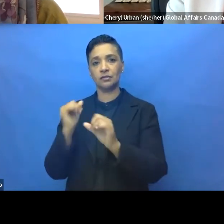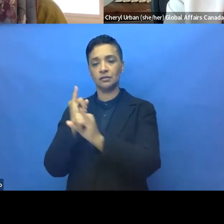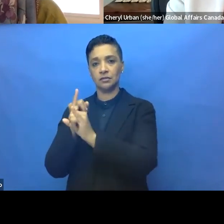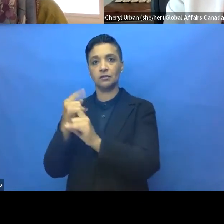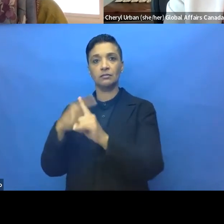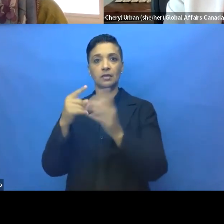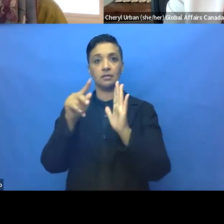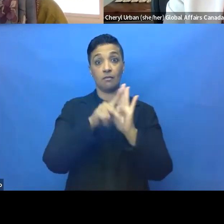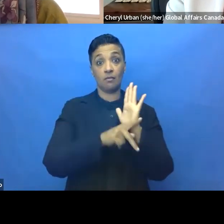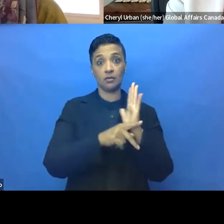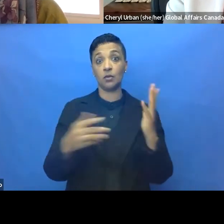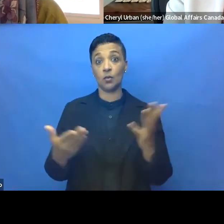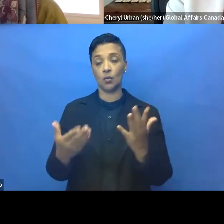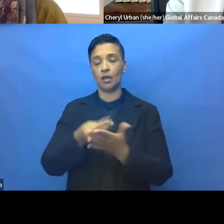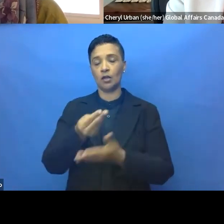Et